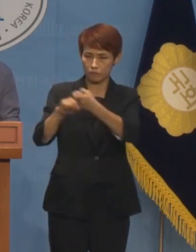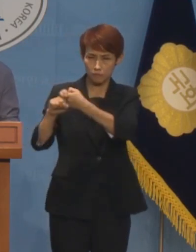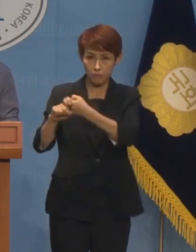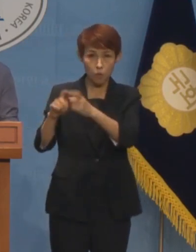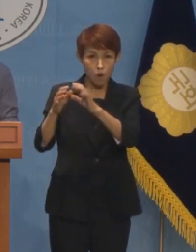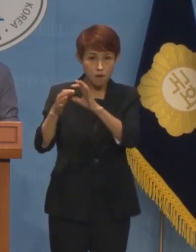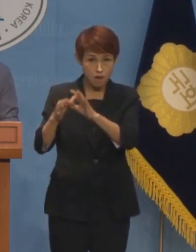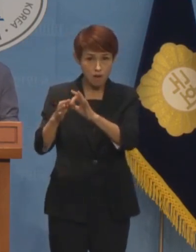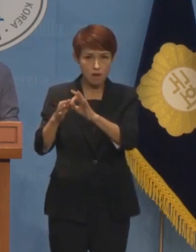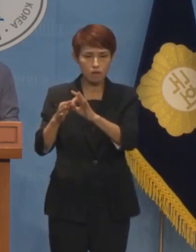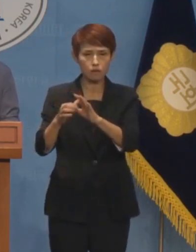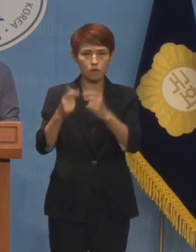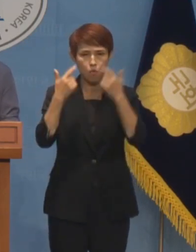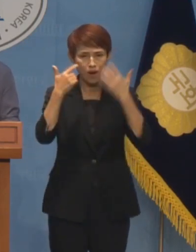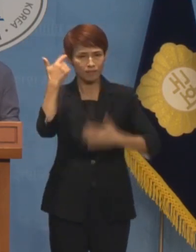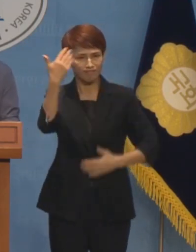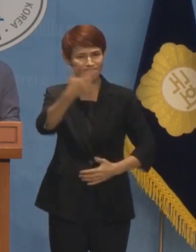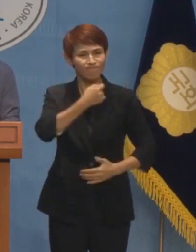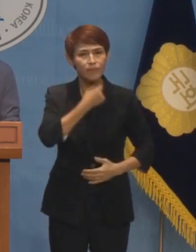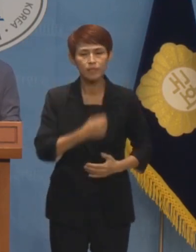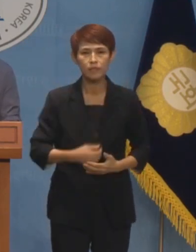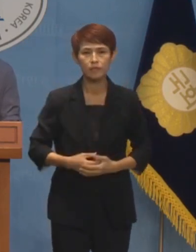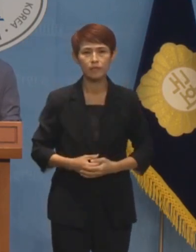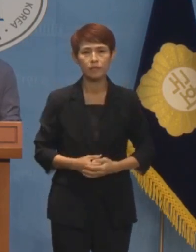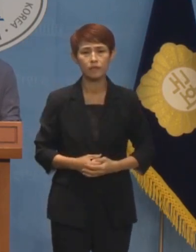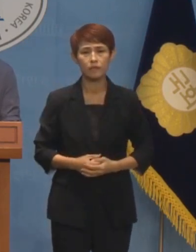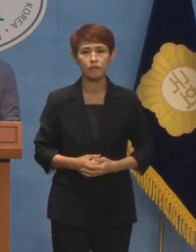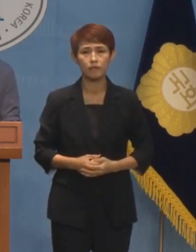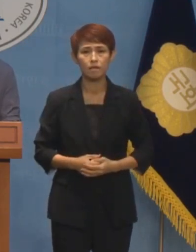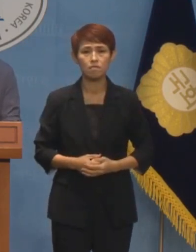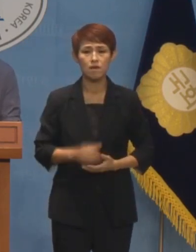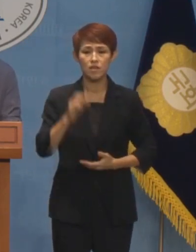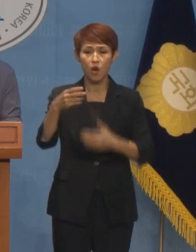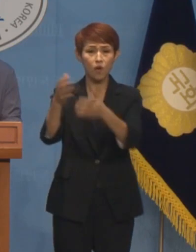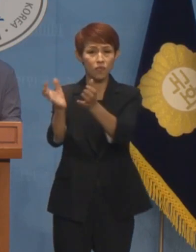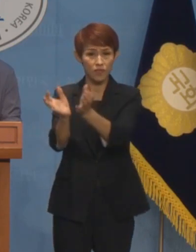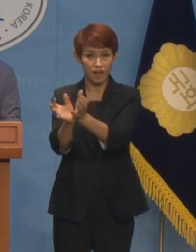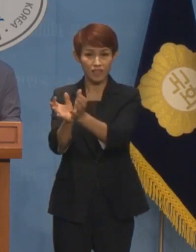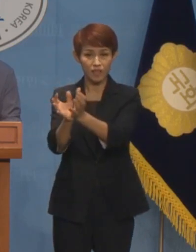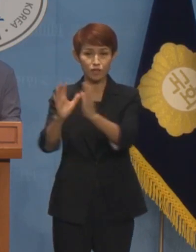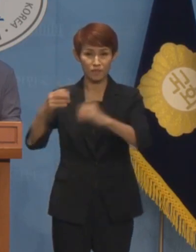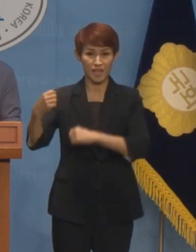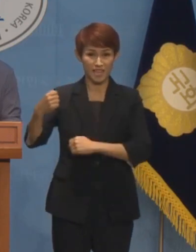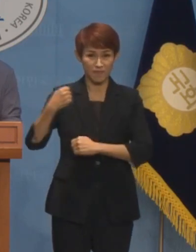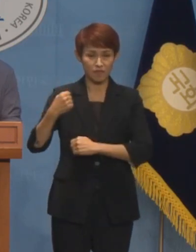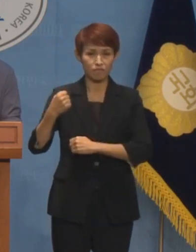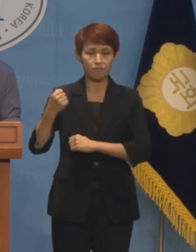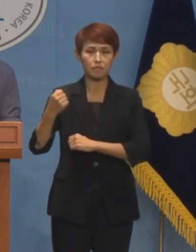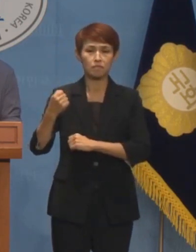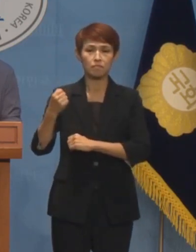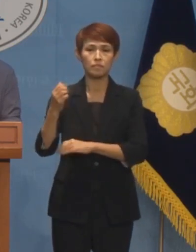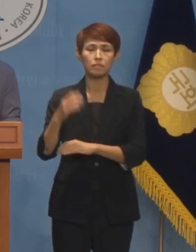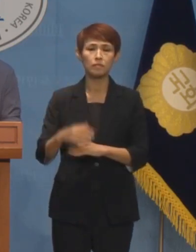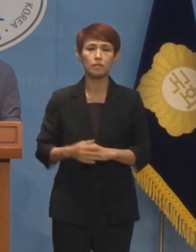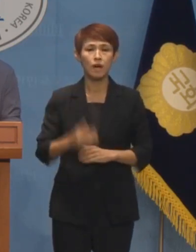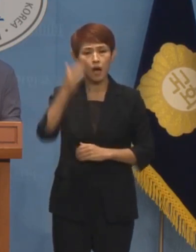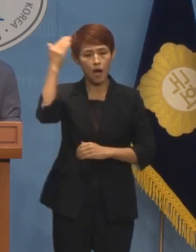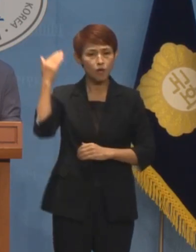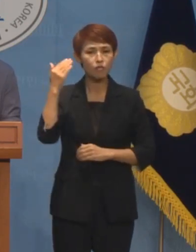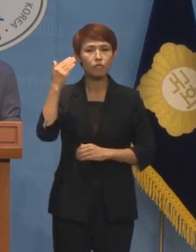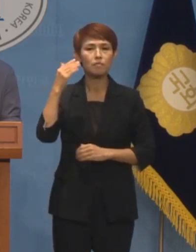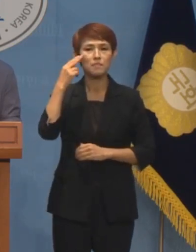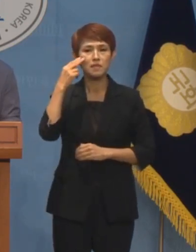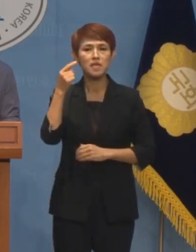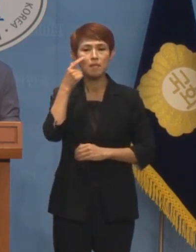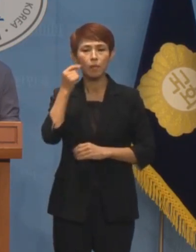확실하게 따져 물어야 되겠습니다. 집권 여당의 국민의힘은 공식 논평에서 한미일 동맹이란